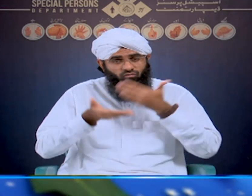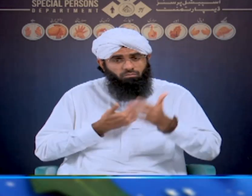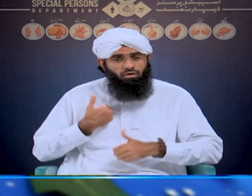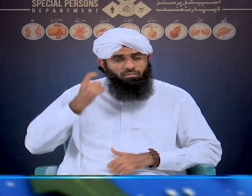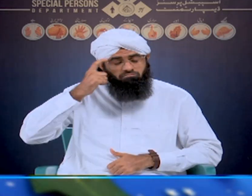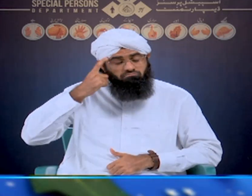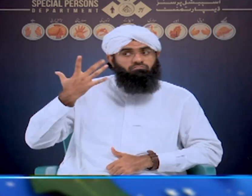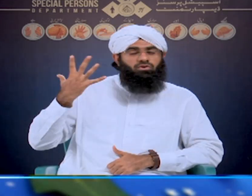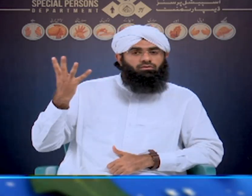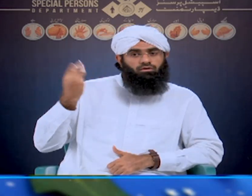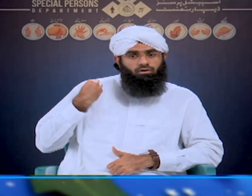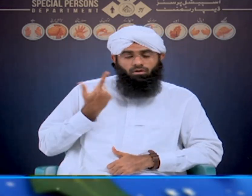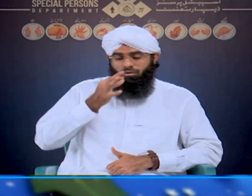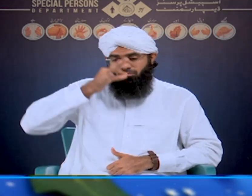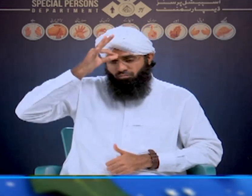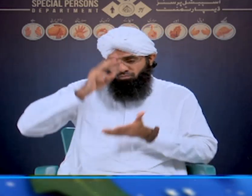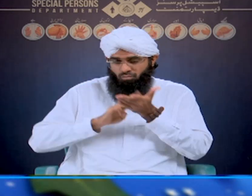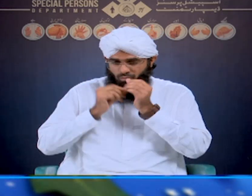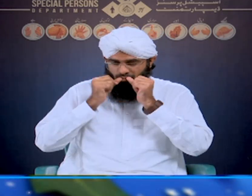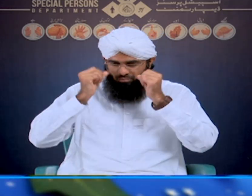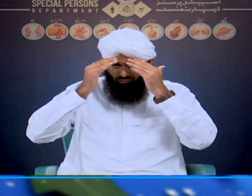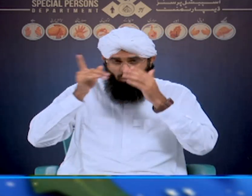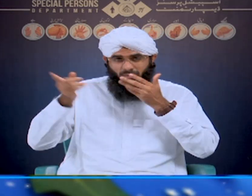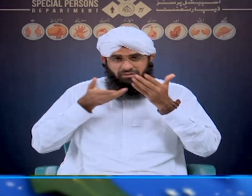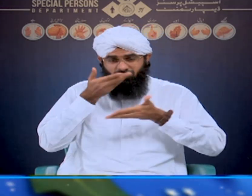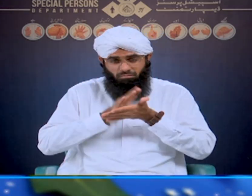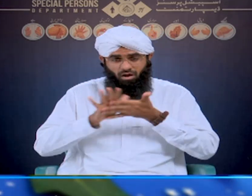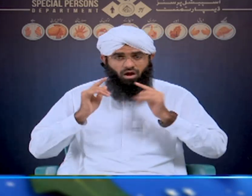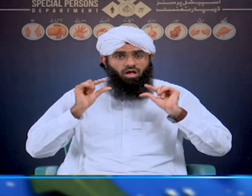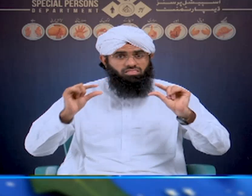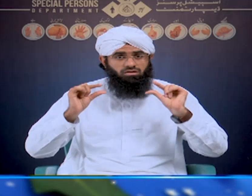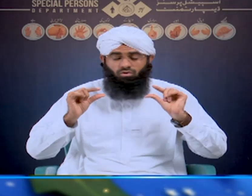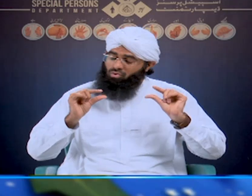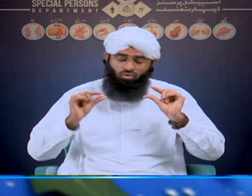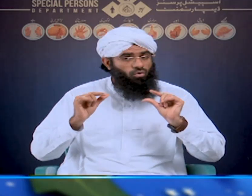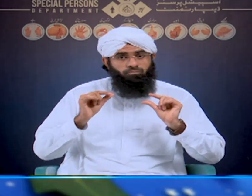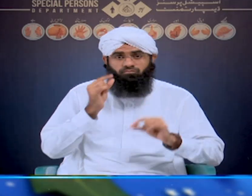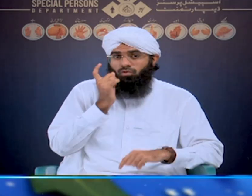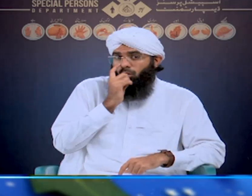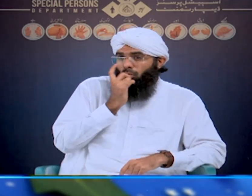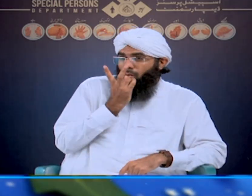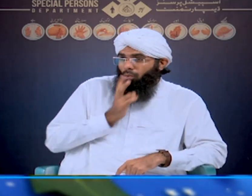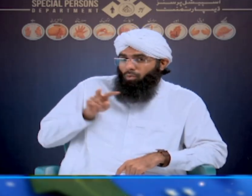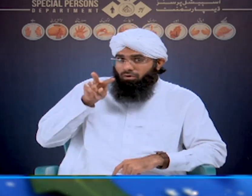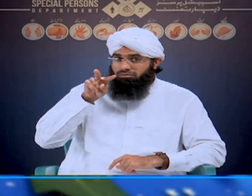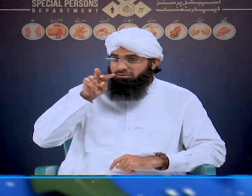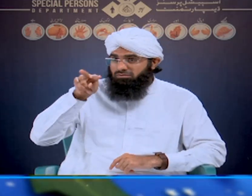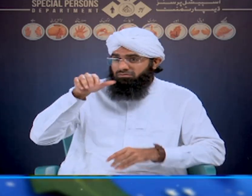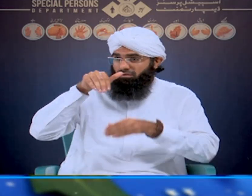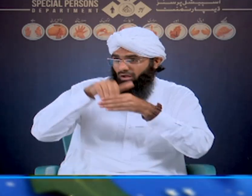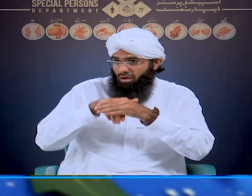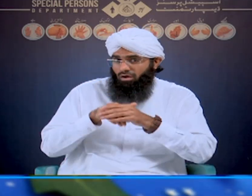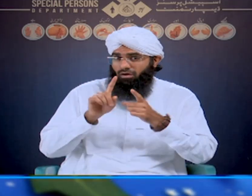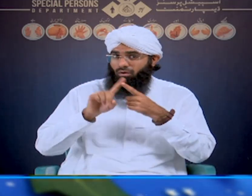یہ خبر پہنچی کہ سرکار صلی اللہ علیہ وآلہ وسلم کا فرمان عبرت نشان ہے, بے پردہ عورت کو دیکھنے والے